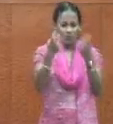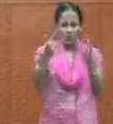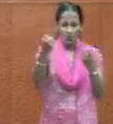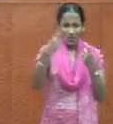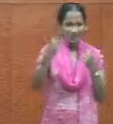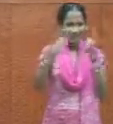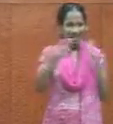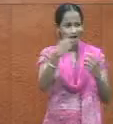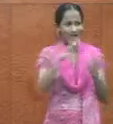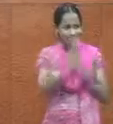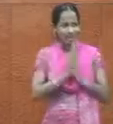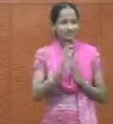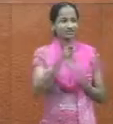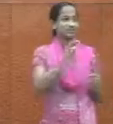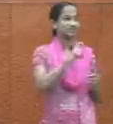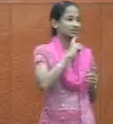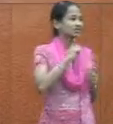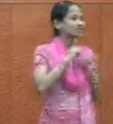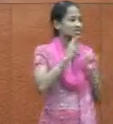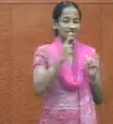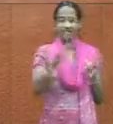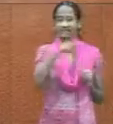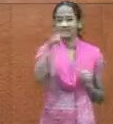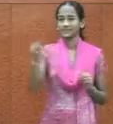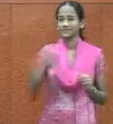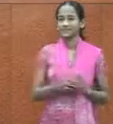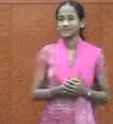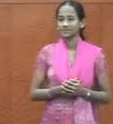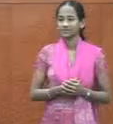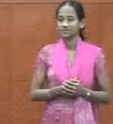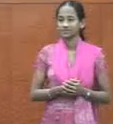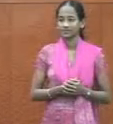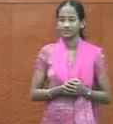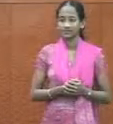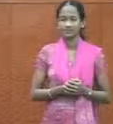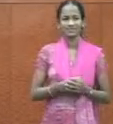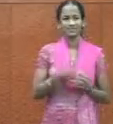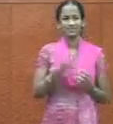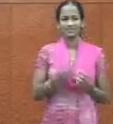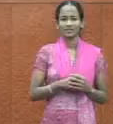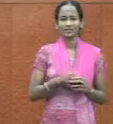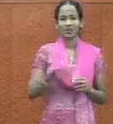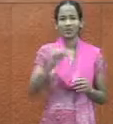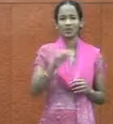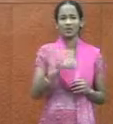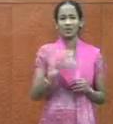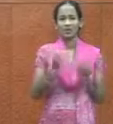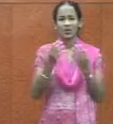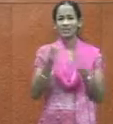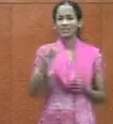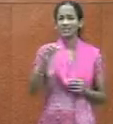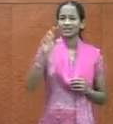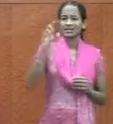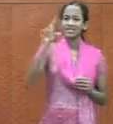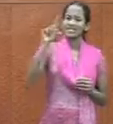क्वेश्चंस ऑन द पार्स एंड फंक्शंस ऑफ द कमिश्नर टू एनी क्वेश्चंस एड्रेस टू वंदना बेदी वील टेक 10 मिनट्स एंड देन वील स्टार्ट द सेकेंड